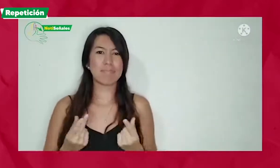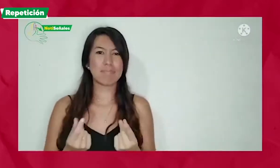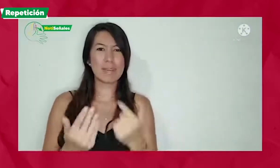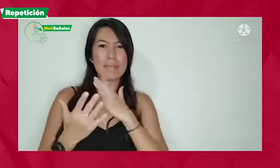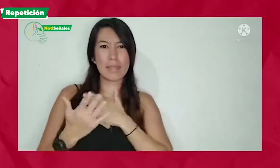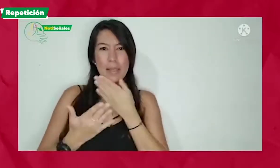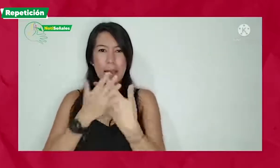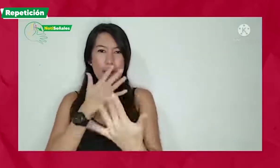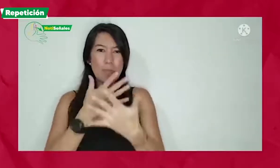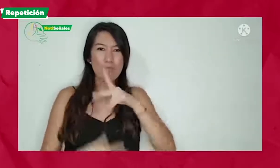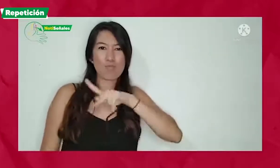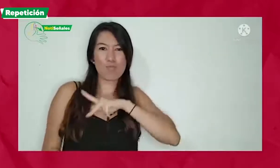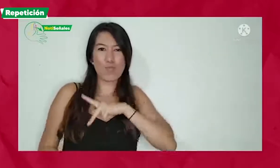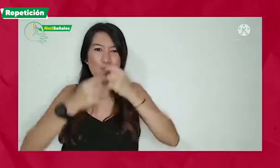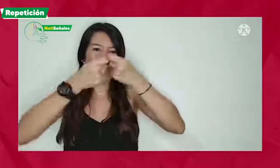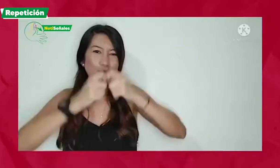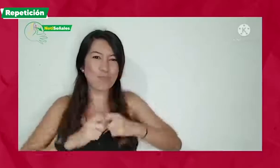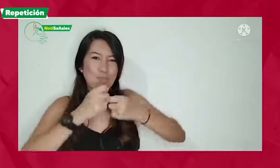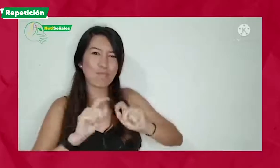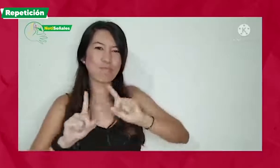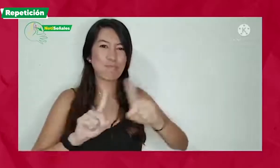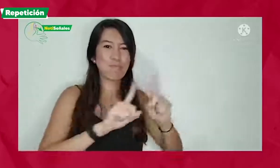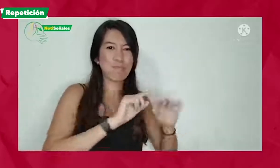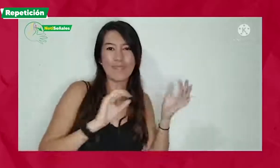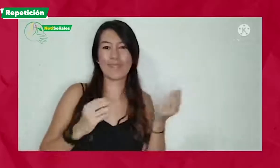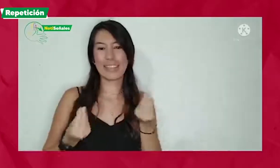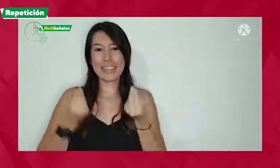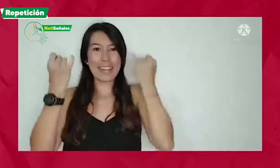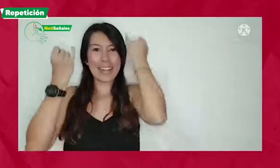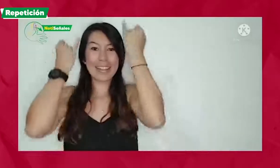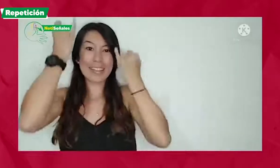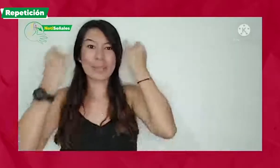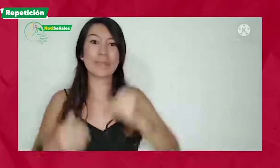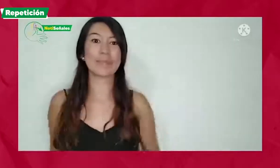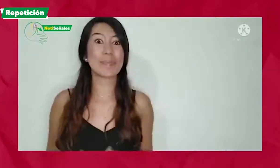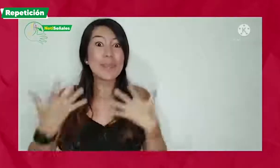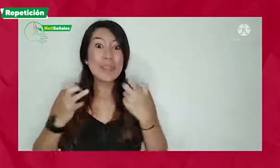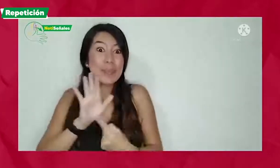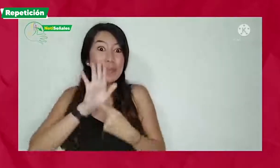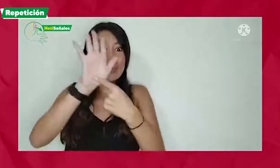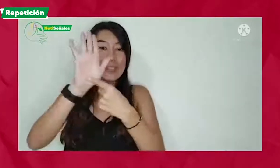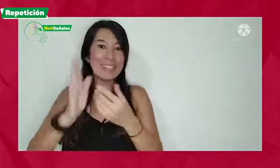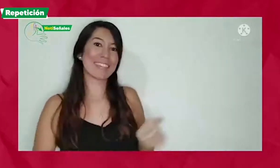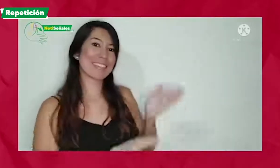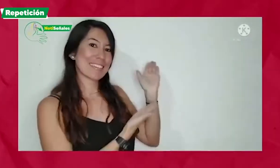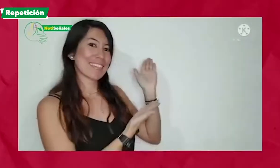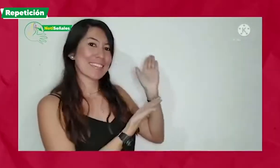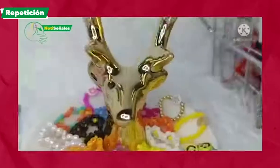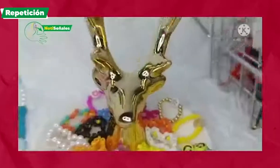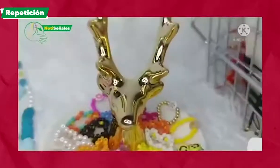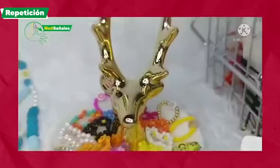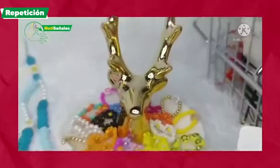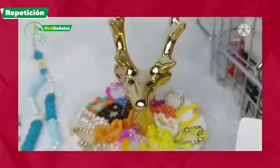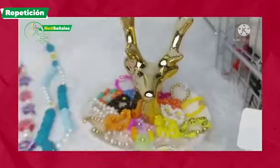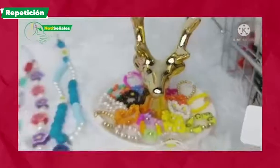porque es de forma rápida y son accesorios hechos a mano con diferentes diseños quiero mostrarles algunos